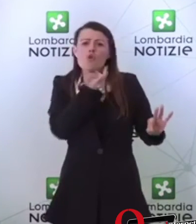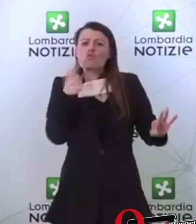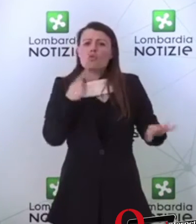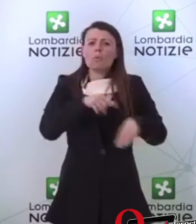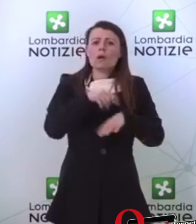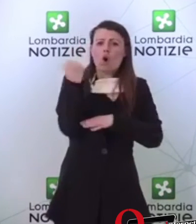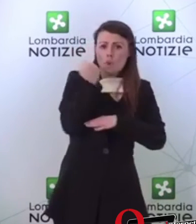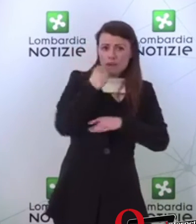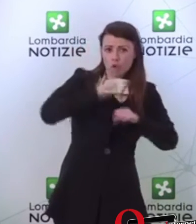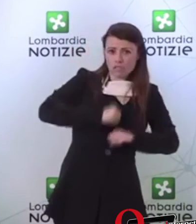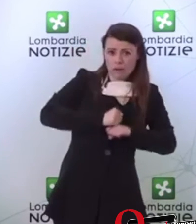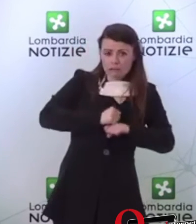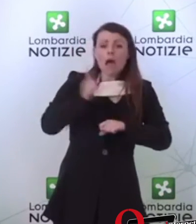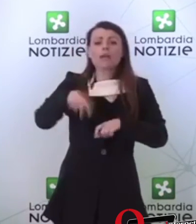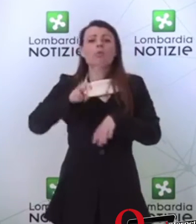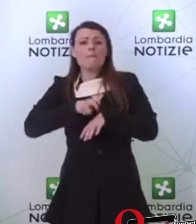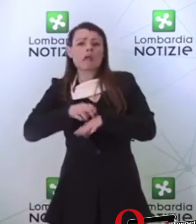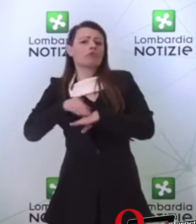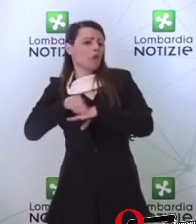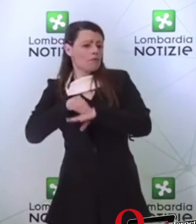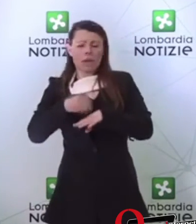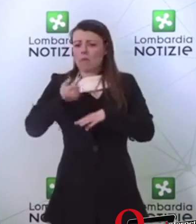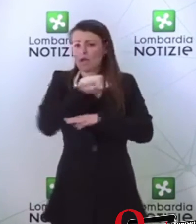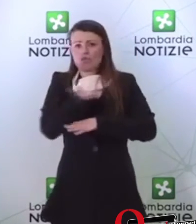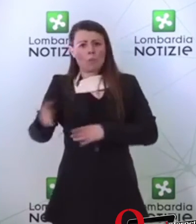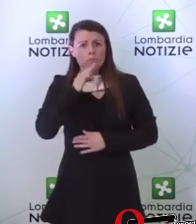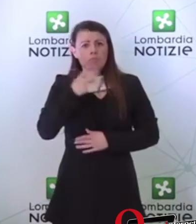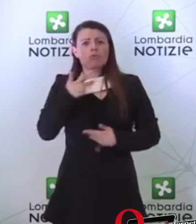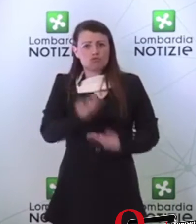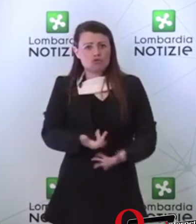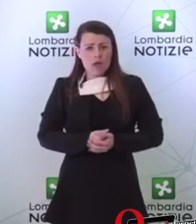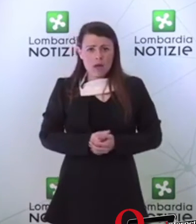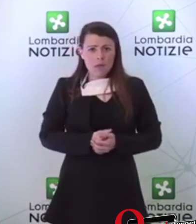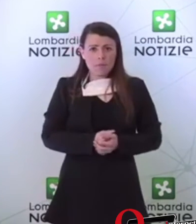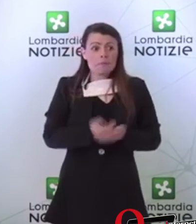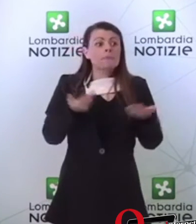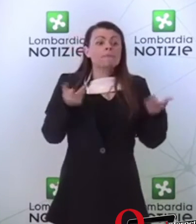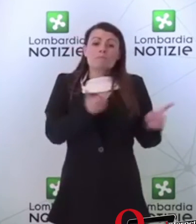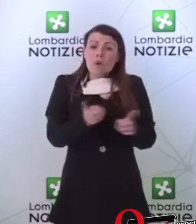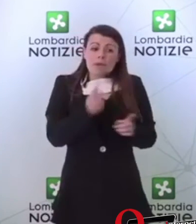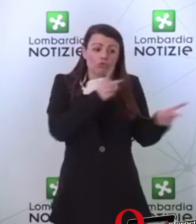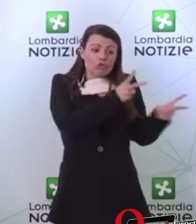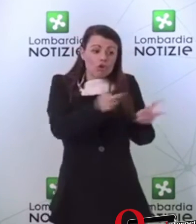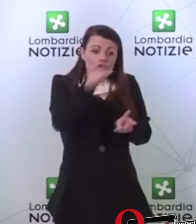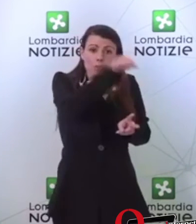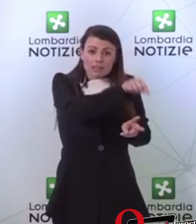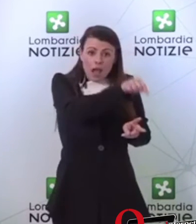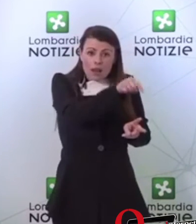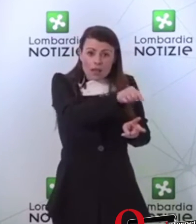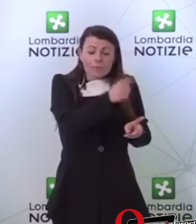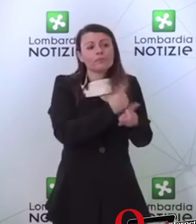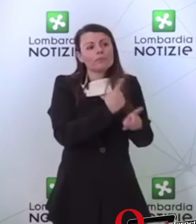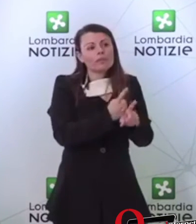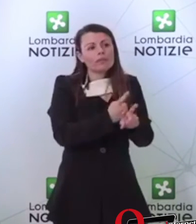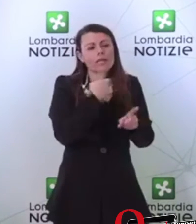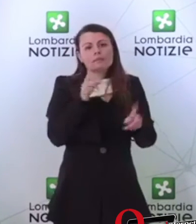che operatori sanitari che infermieri. Adesso l'ospedale dovrà essere sottoposto alla